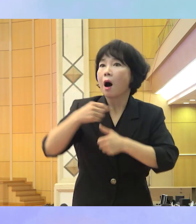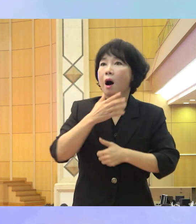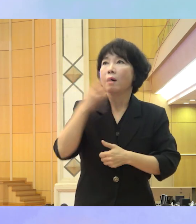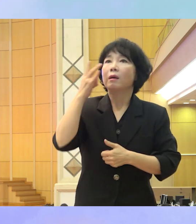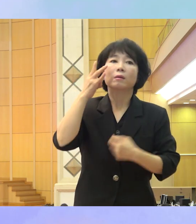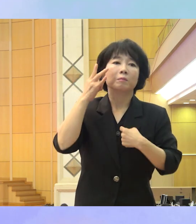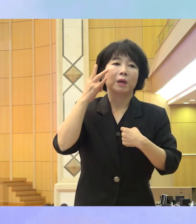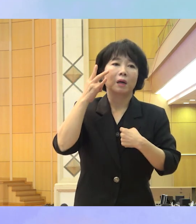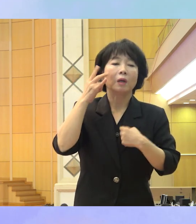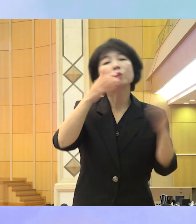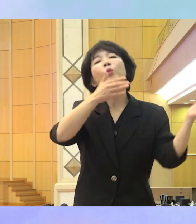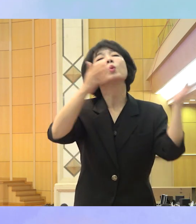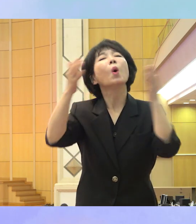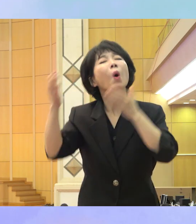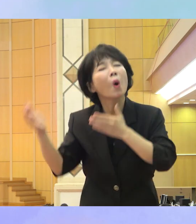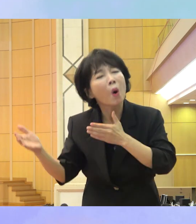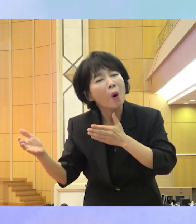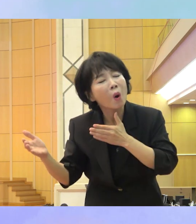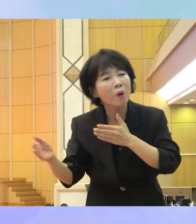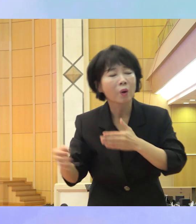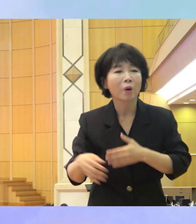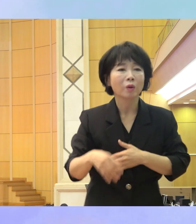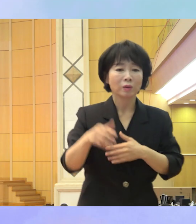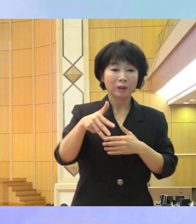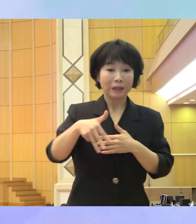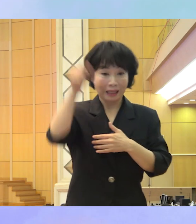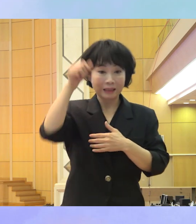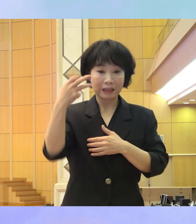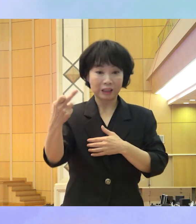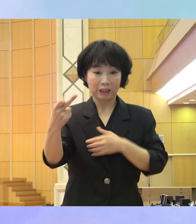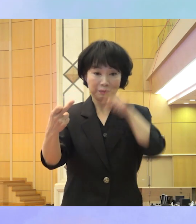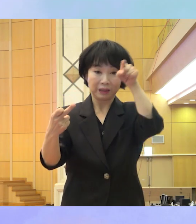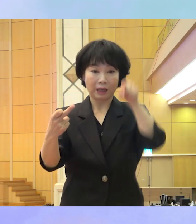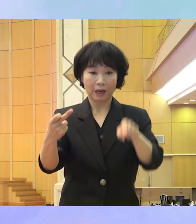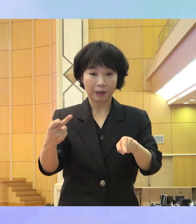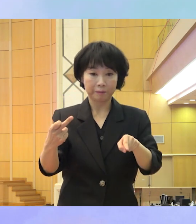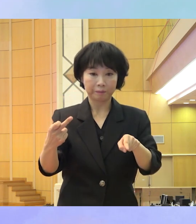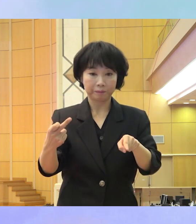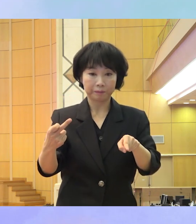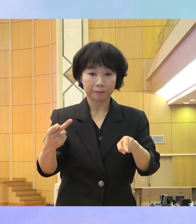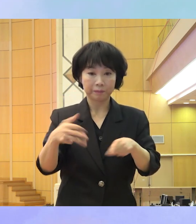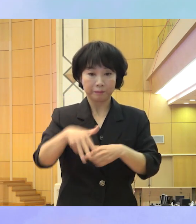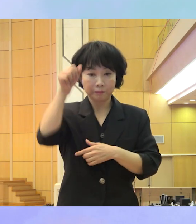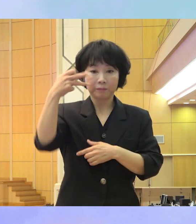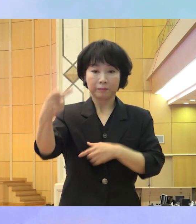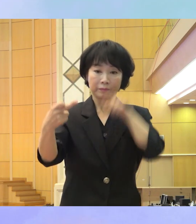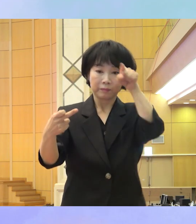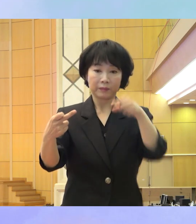창세기 12장 2절을 보겠습니다. 이제 아브라함으로 넘어가 보겠습니다.